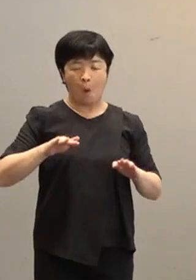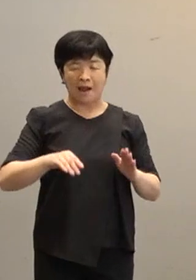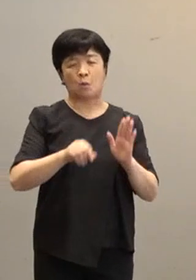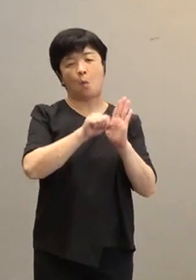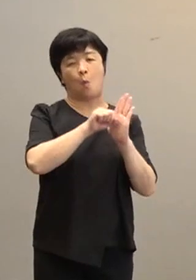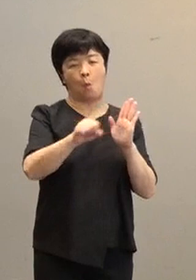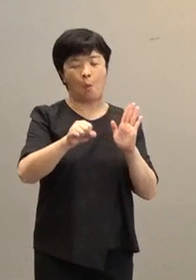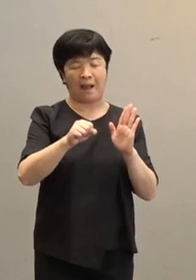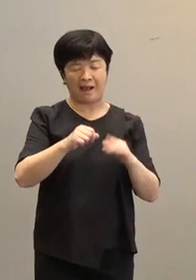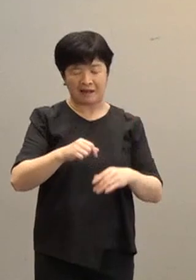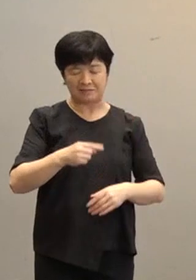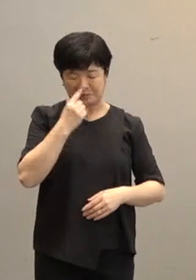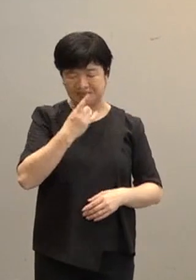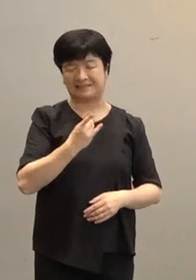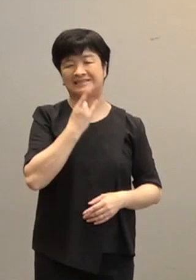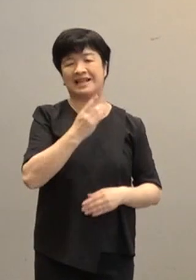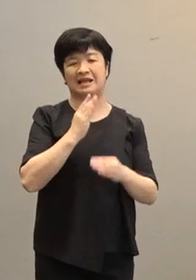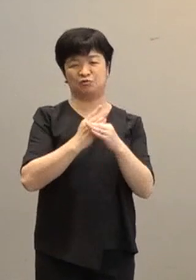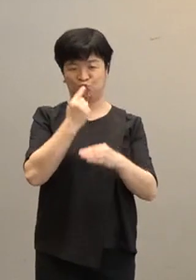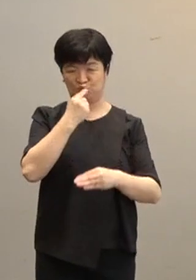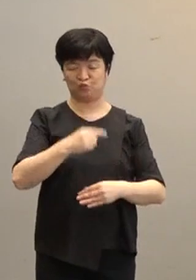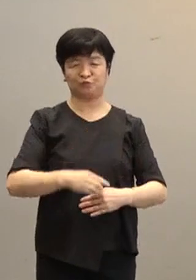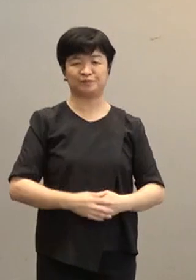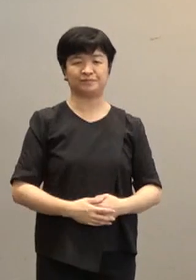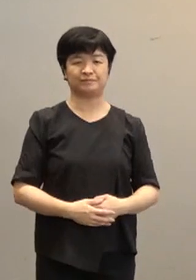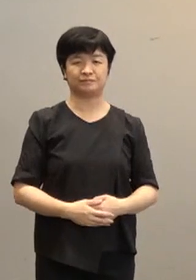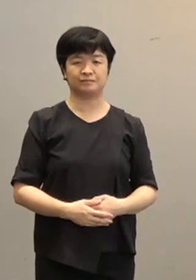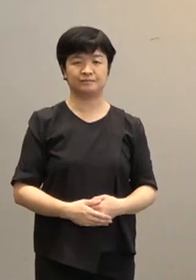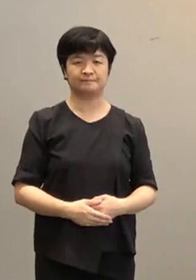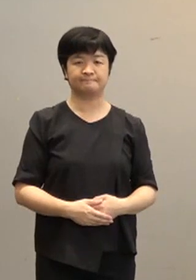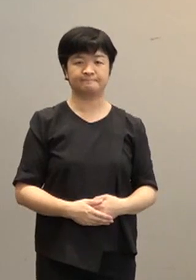しております。